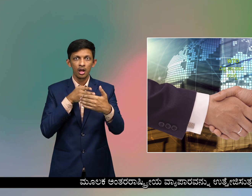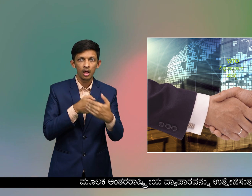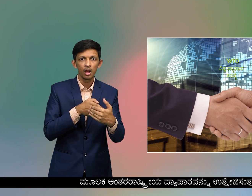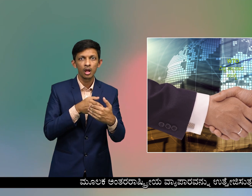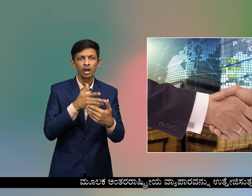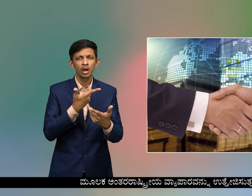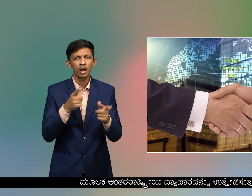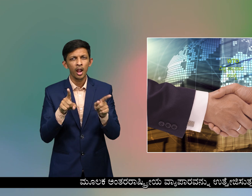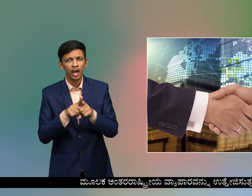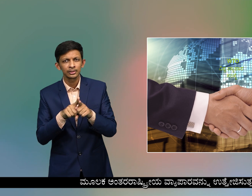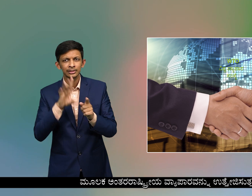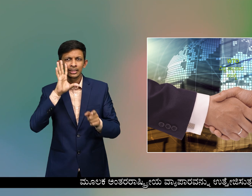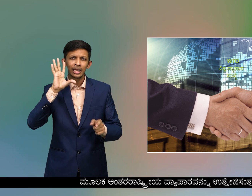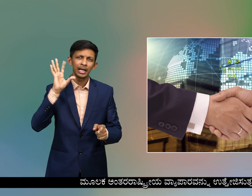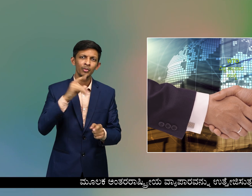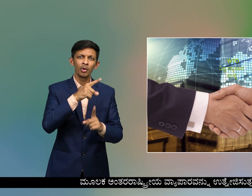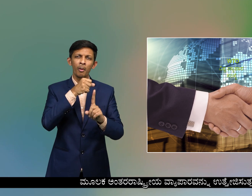ವ್ಯಾಪಾರವನ್ನು ಉತ್ತೇಜಿಸುತ್ತದೆ.